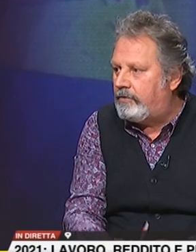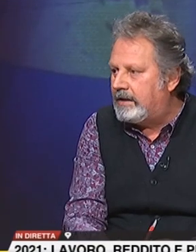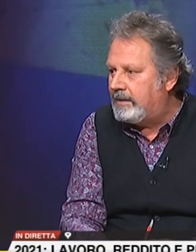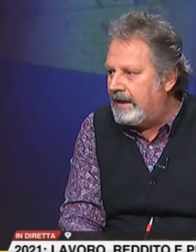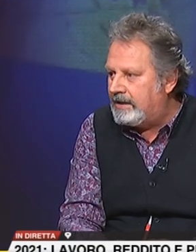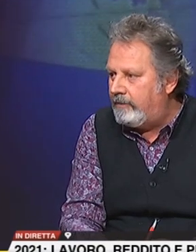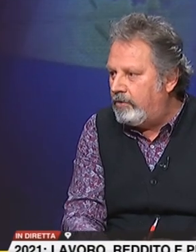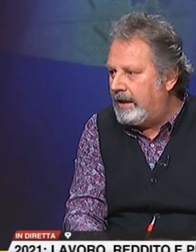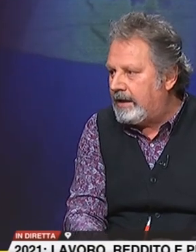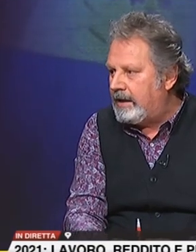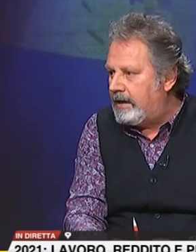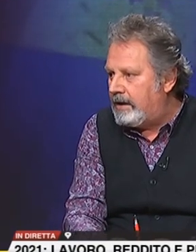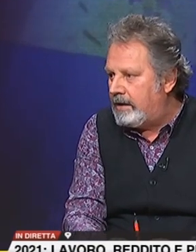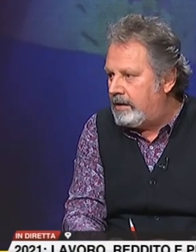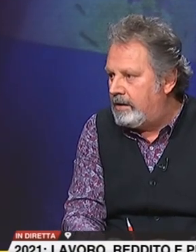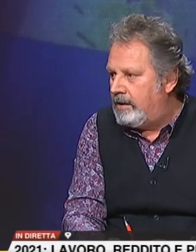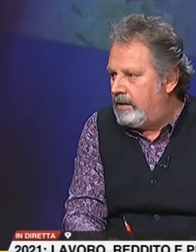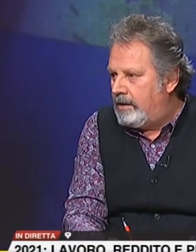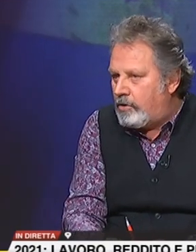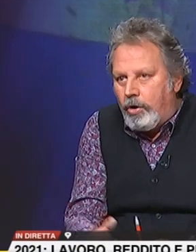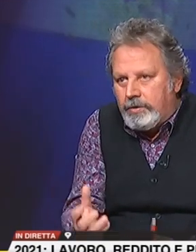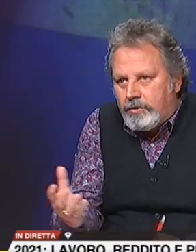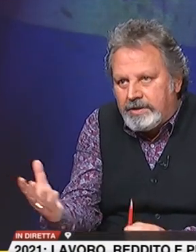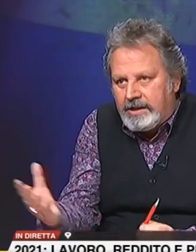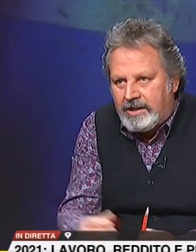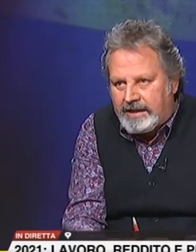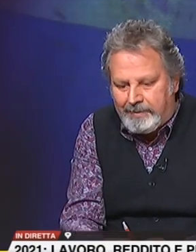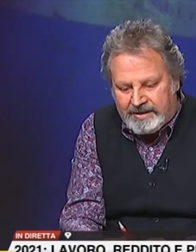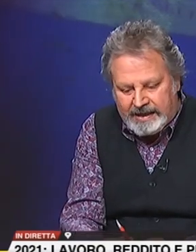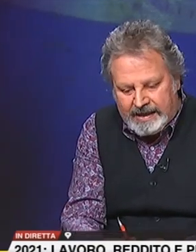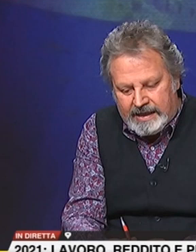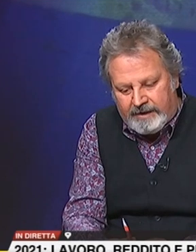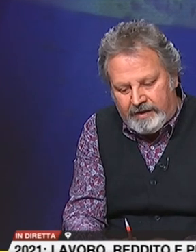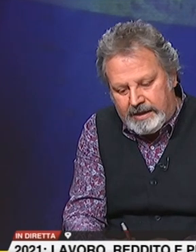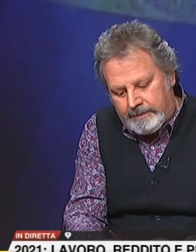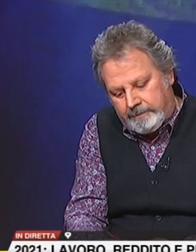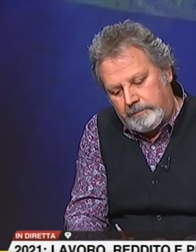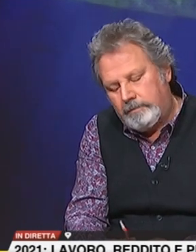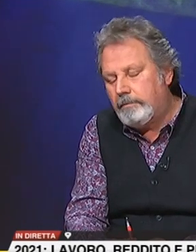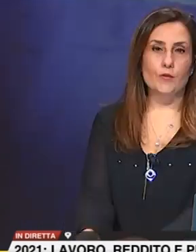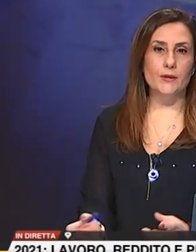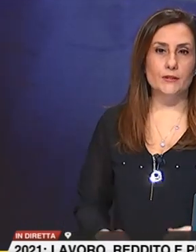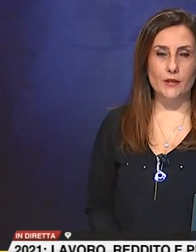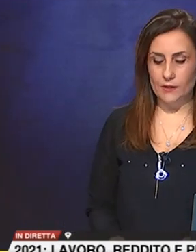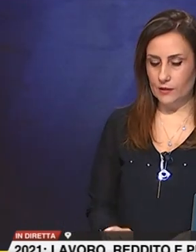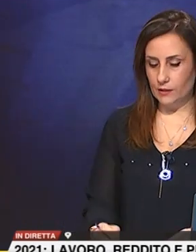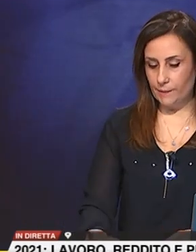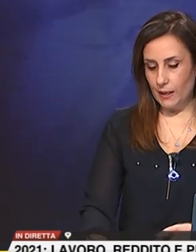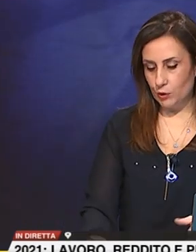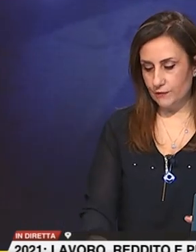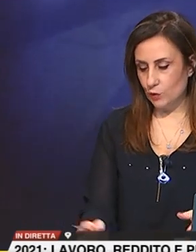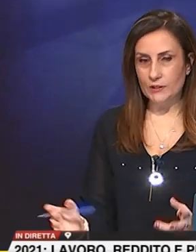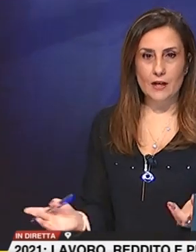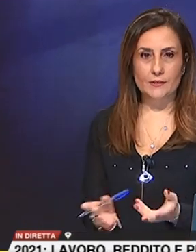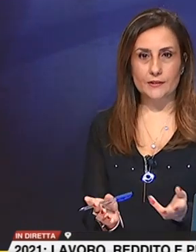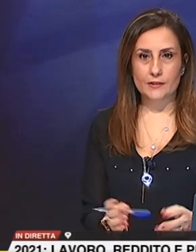inserimenti su determinati lavori anche congrui, come si dice, alle capacità che ha la figlia. Ecco, ovviamente capiamo